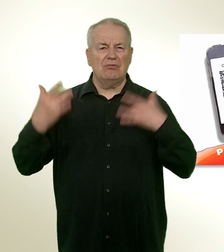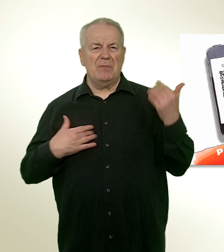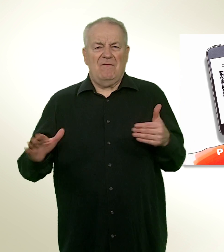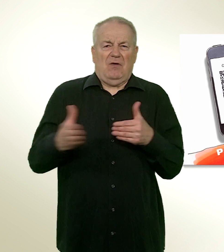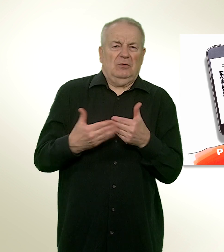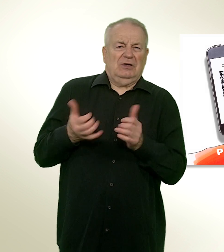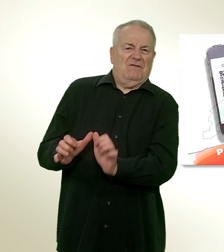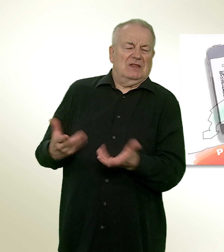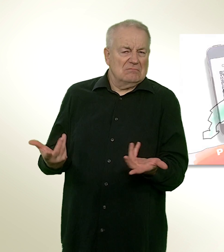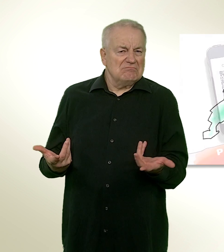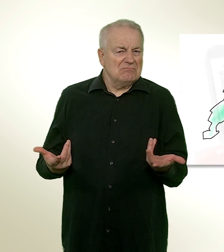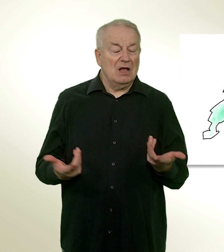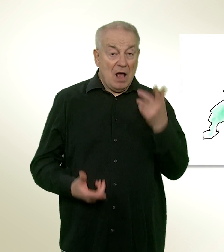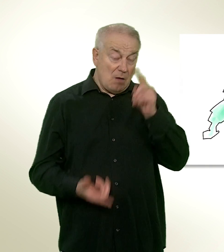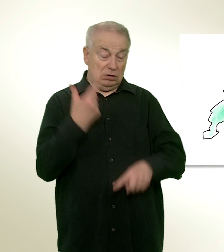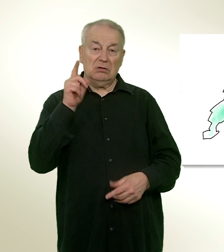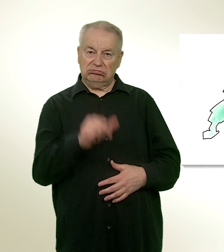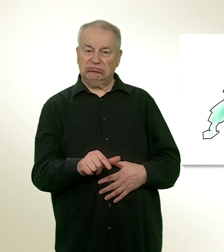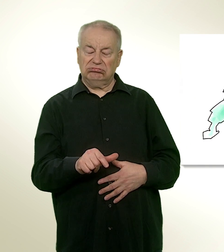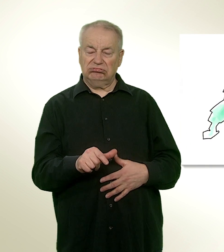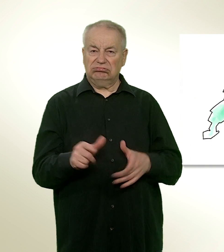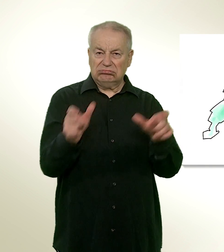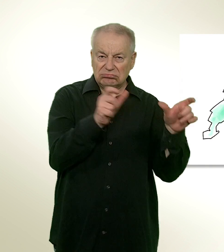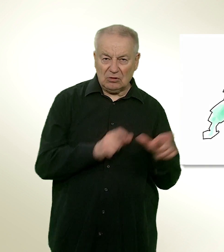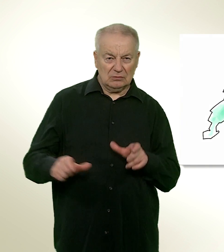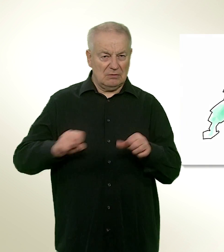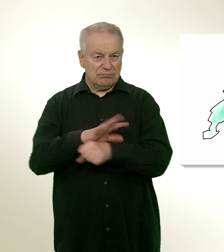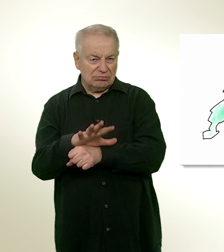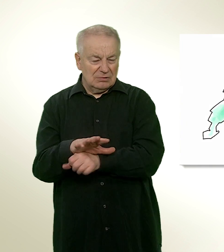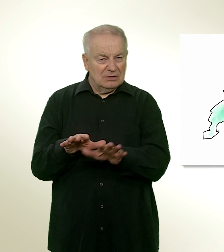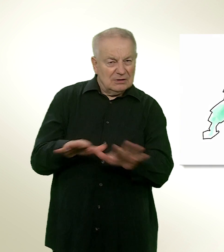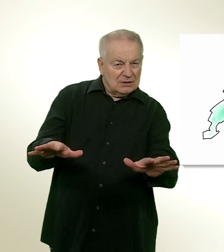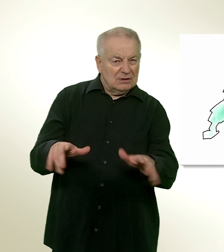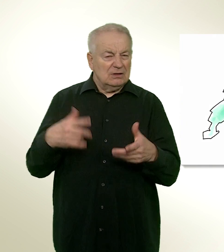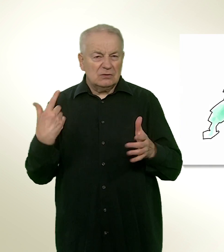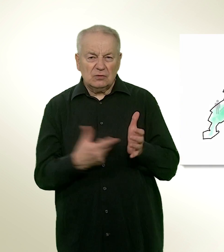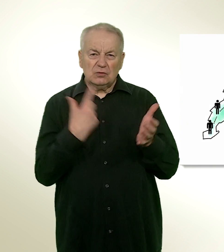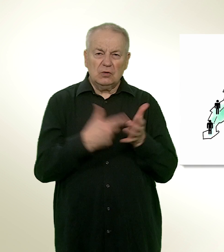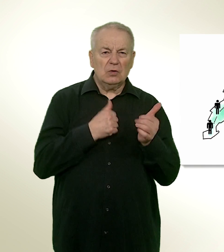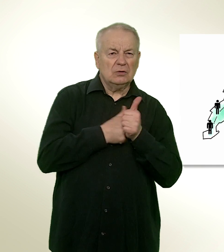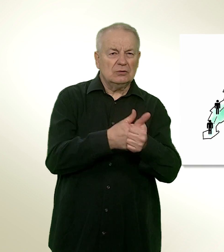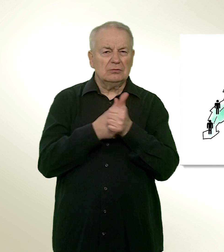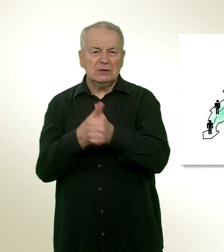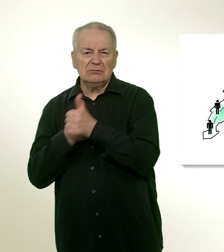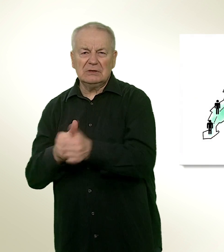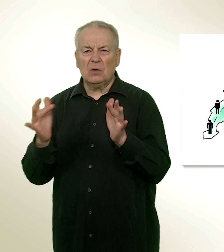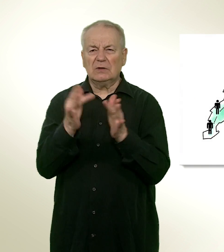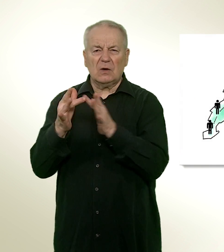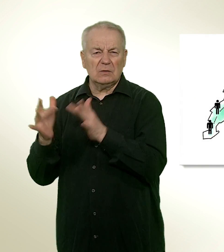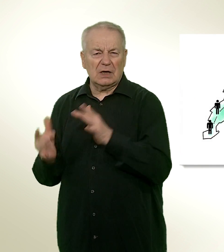Il est d'une importance capitale pour maîtriser la pandémie, d'améliorer sans cesse le traçage des contacts. L'extension des